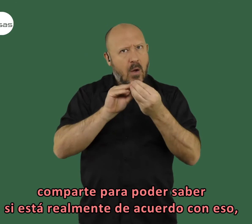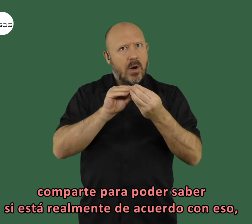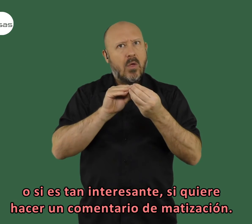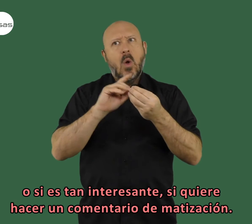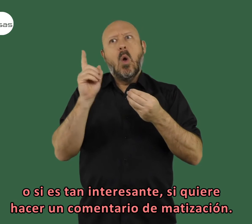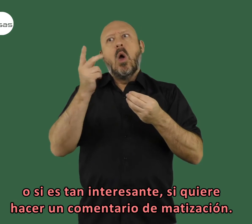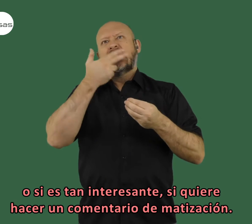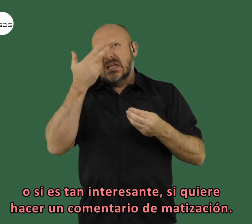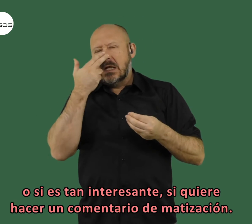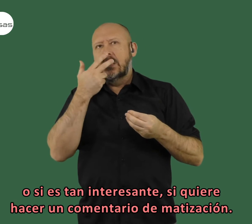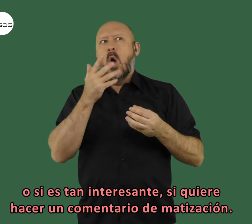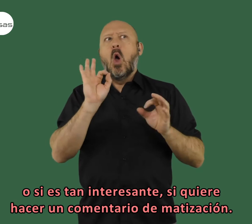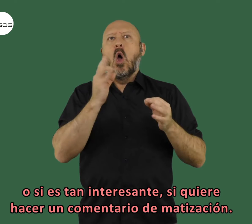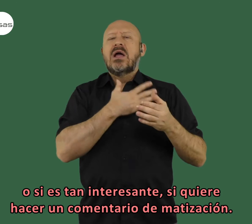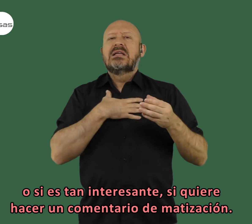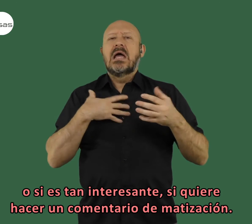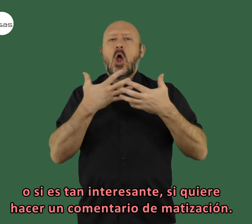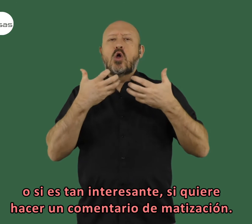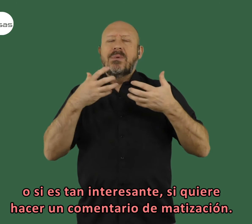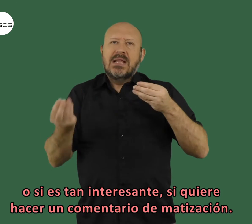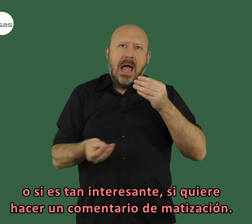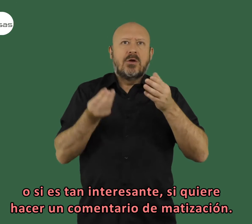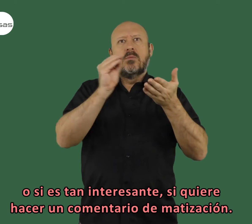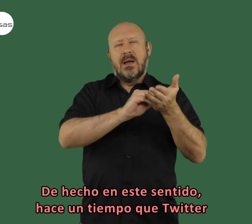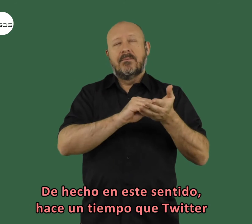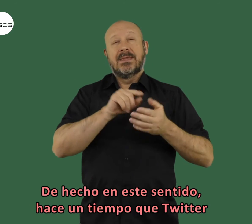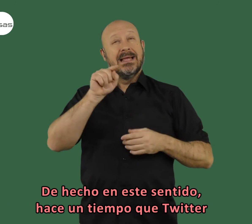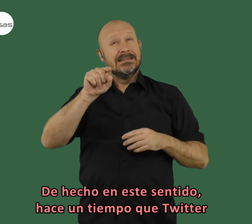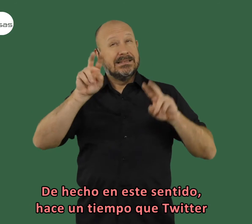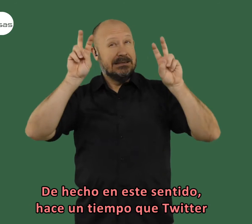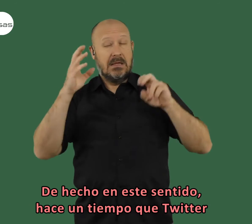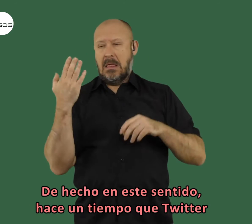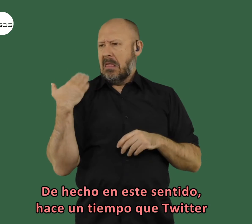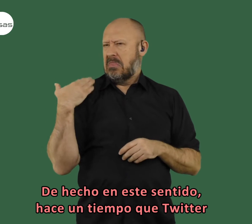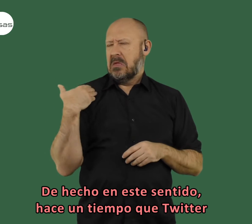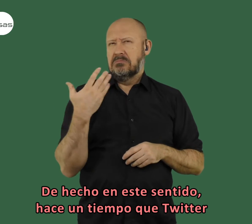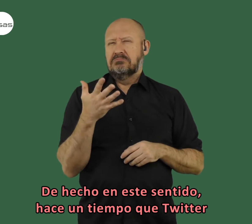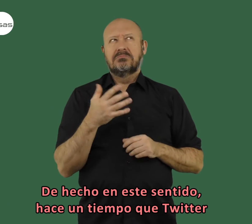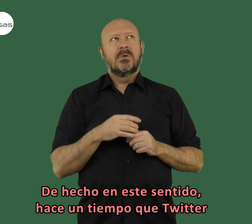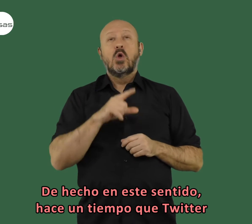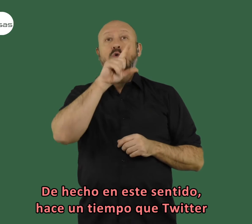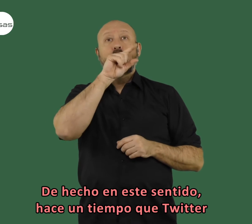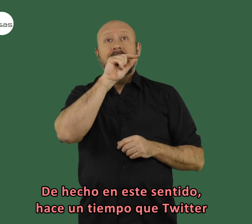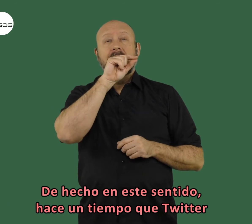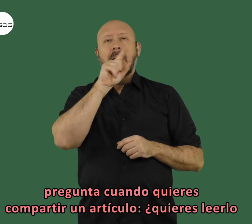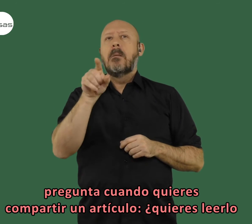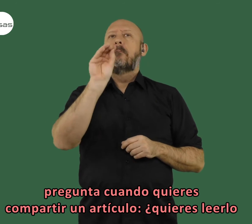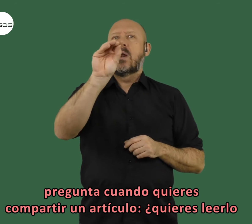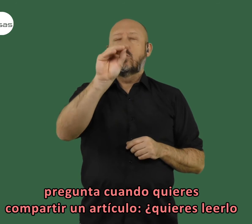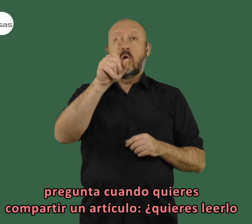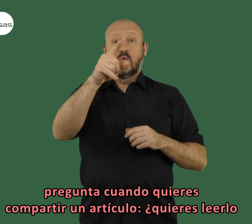de acuerdo con eso, o si es tan interesante, o si quiere hacer un comentario de matización. De hecho, en este sentido, hace un tiempo que